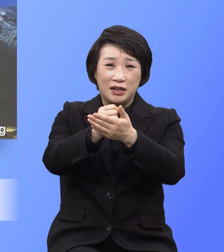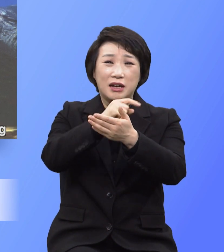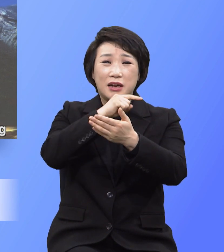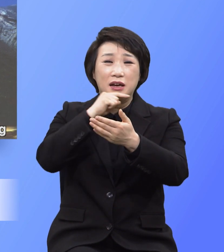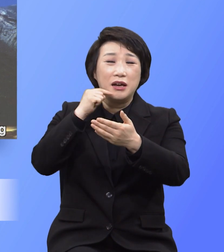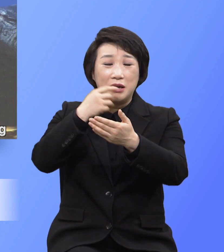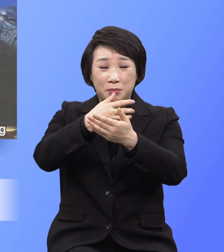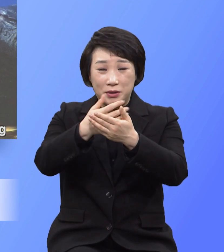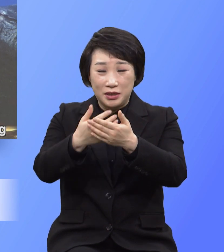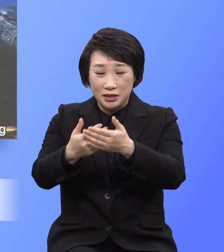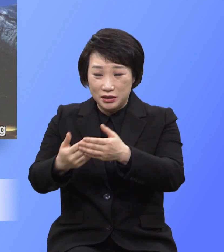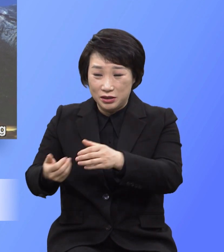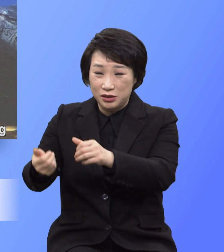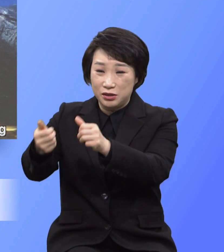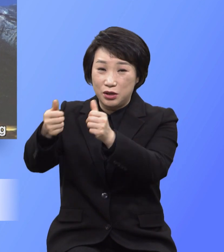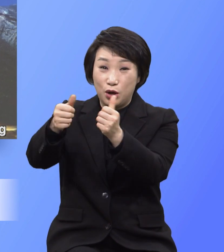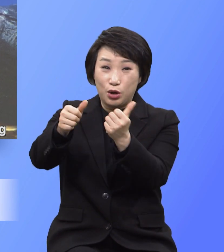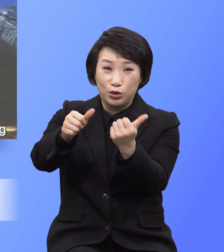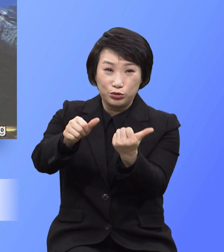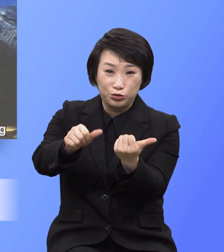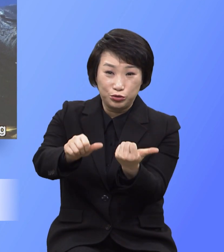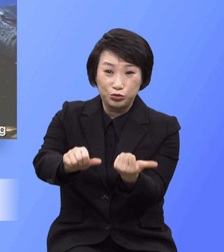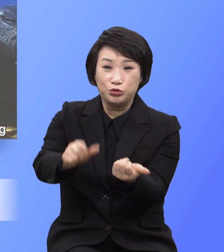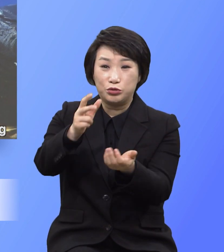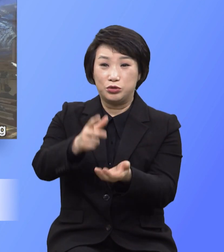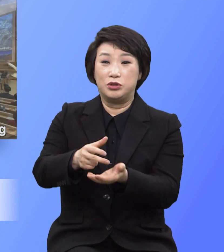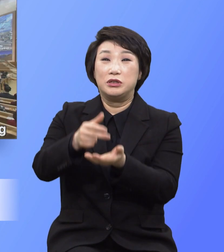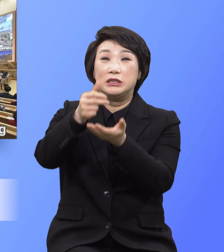십자가에 피 흘려